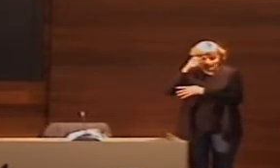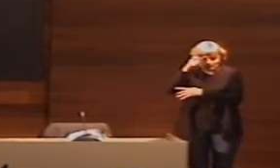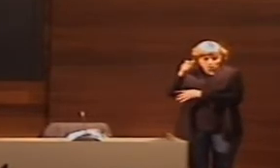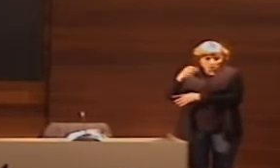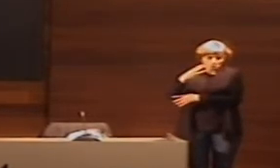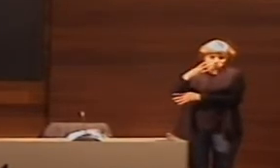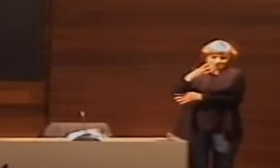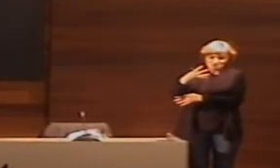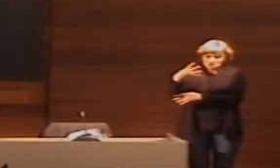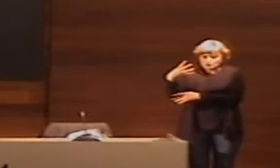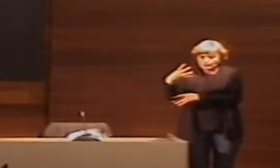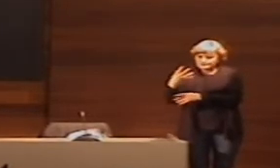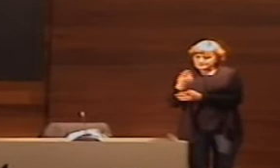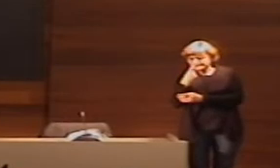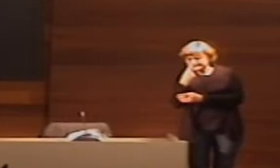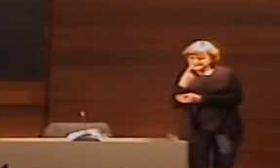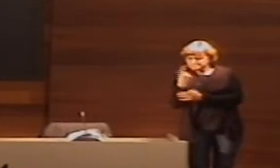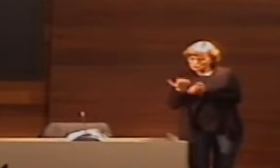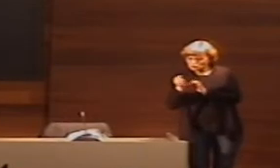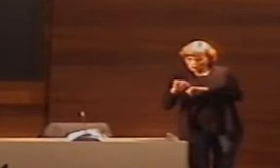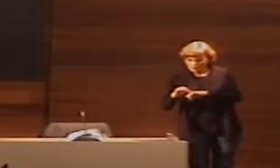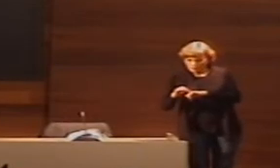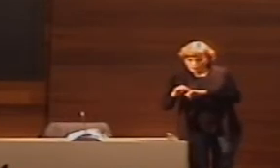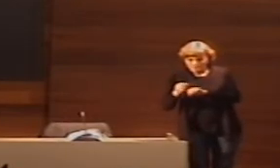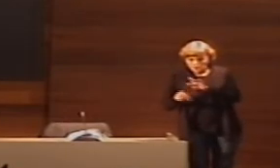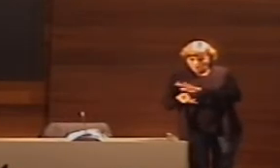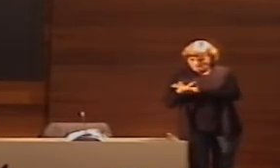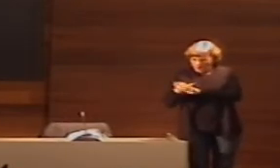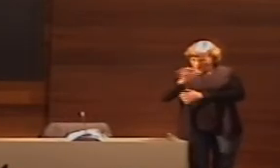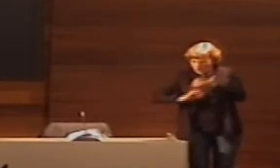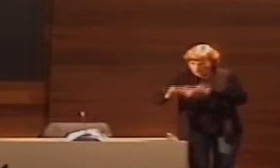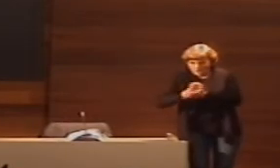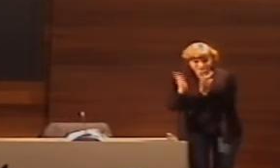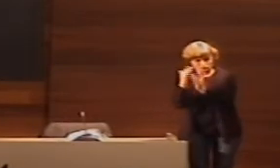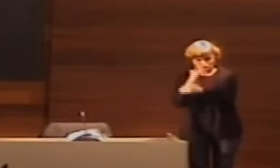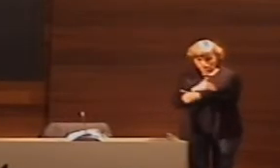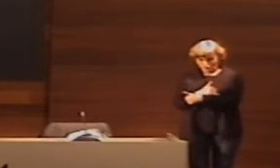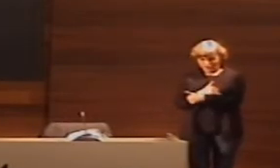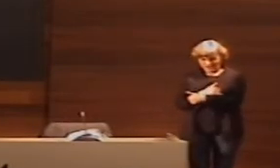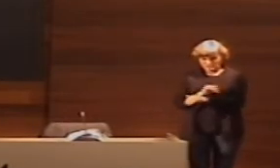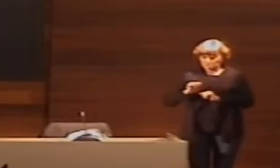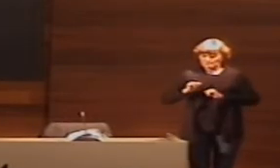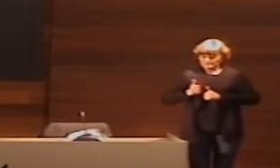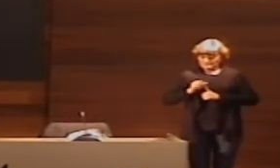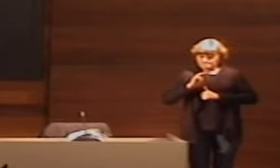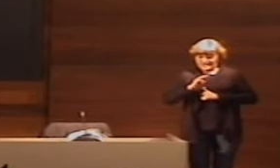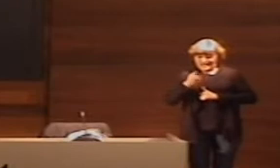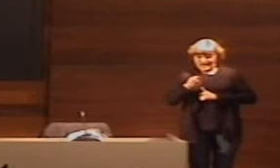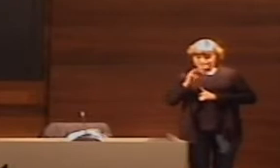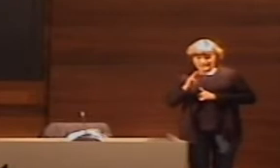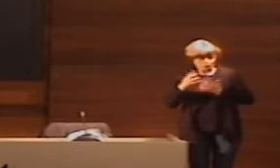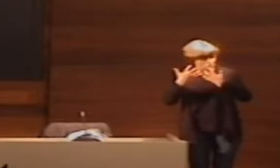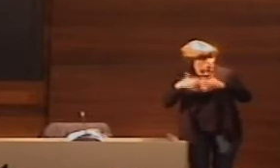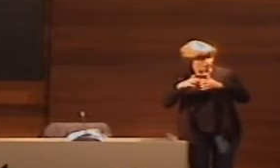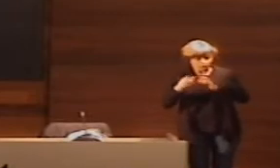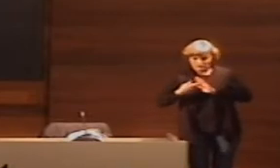municipios de los 130 y pico que mencionaba que implantaron puerta a puerta y lo quitaron. Ayer o anteayer me decían de otro que